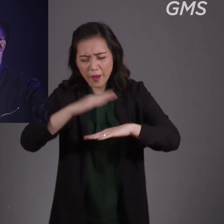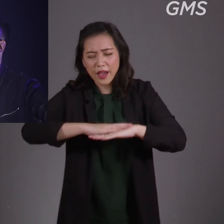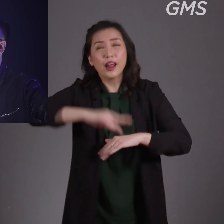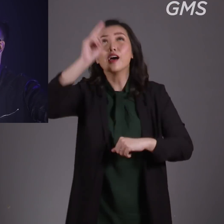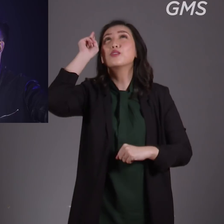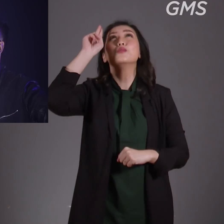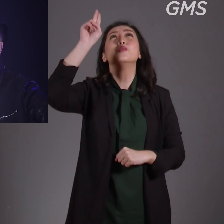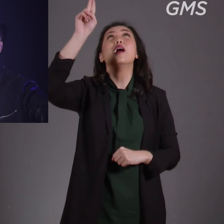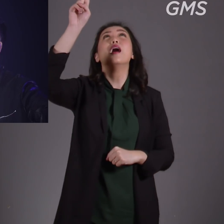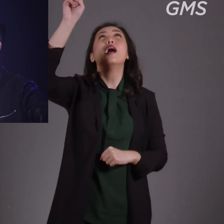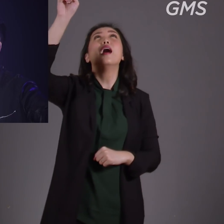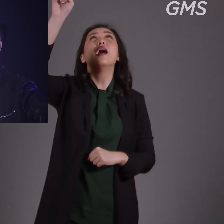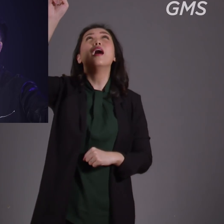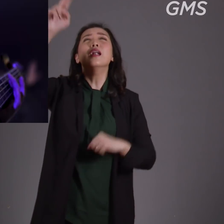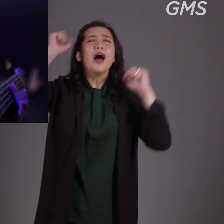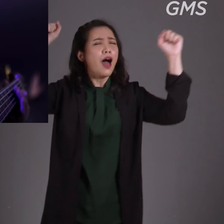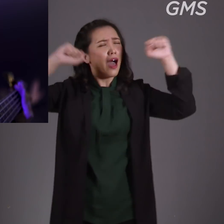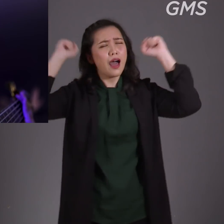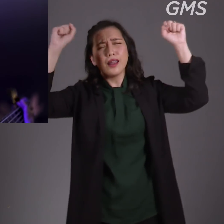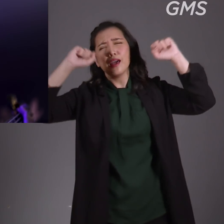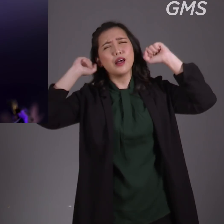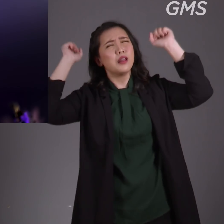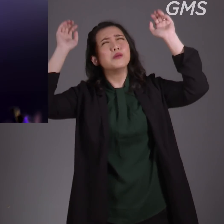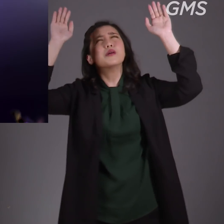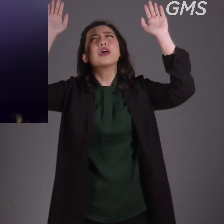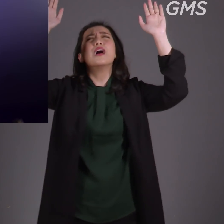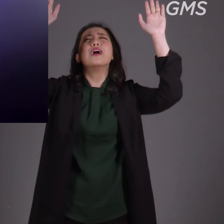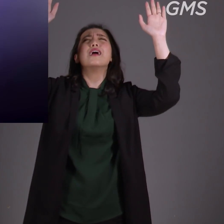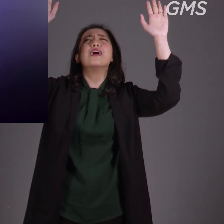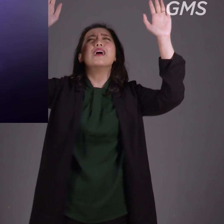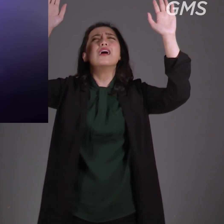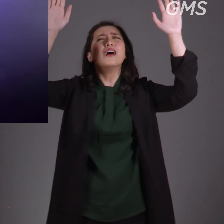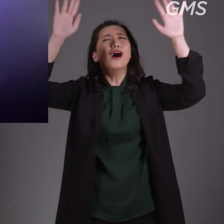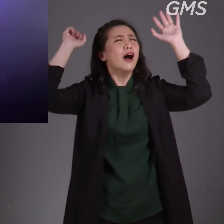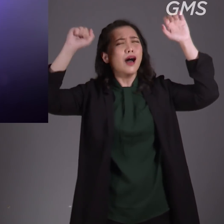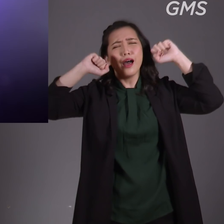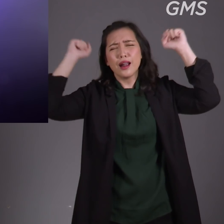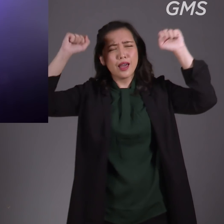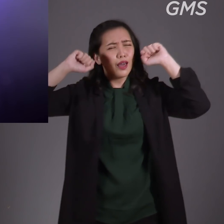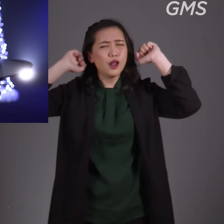hatiku percaya Tuhan.